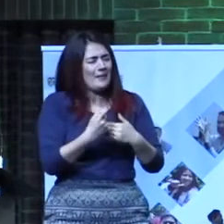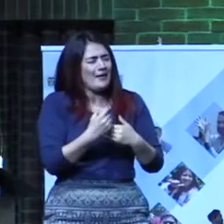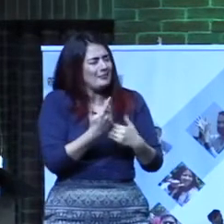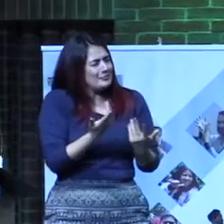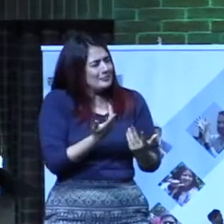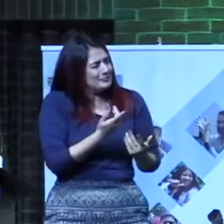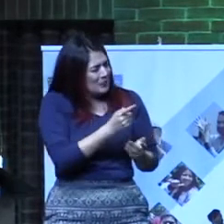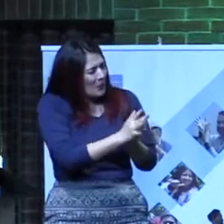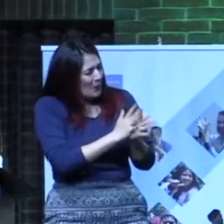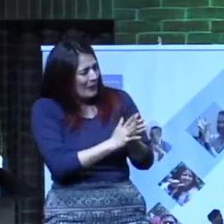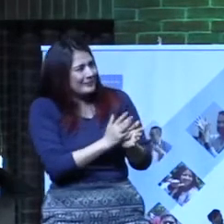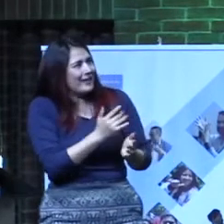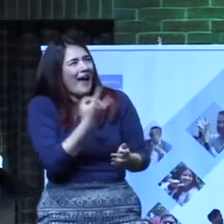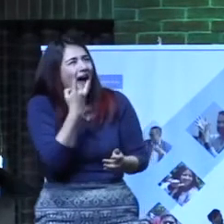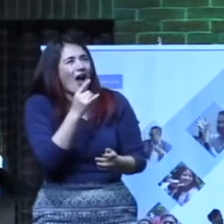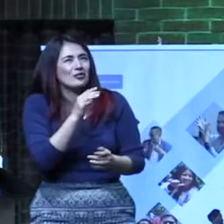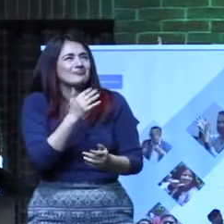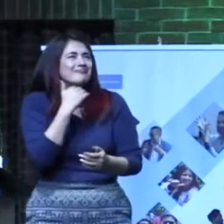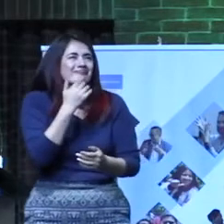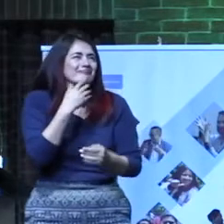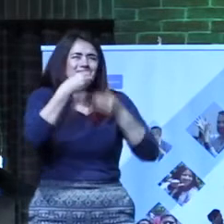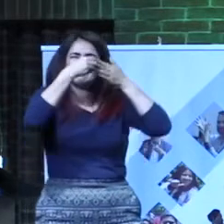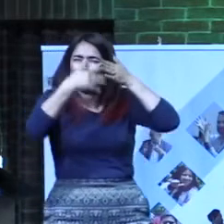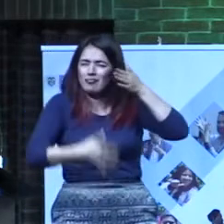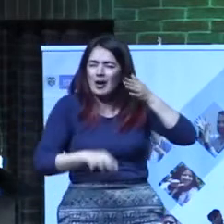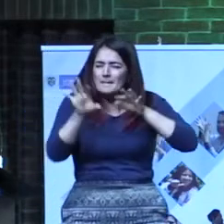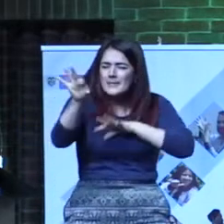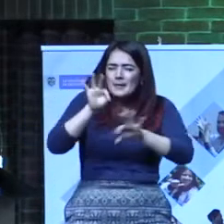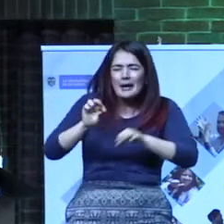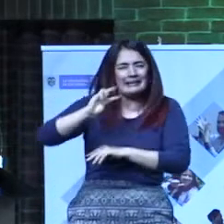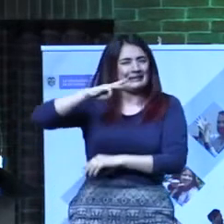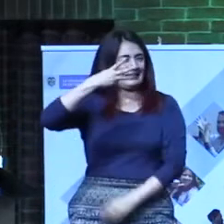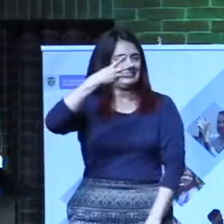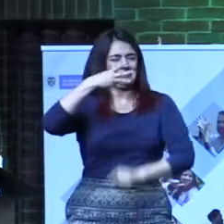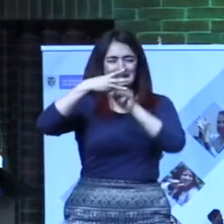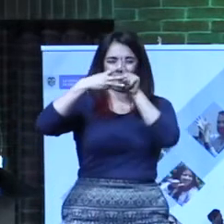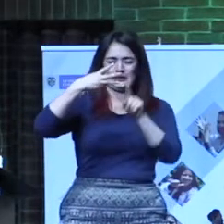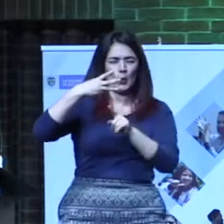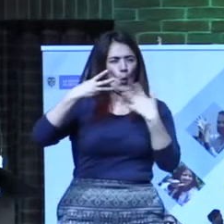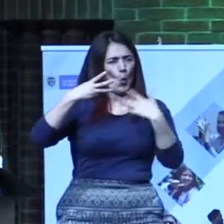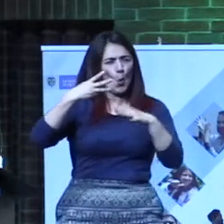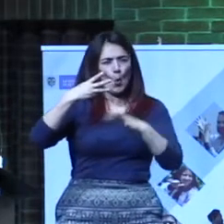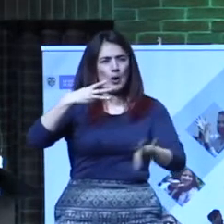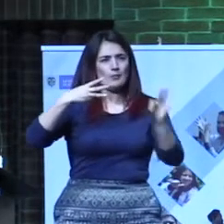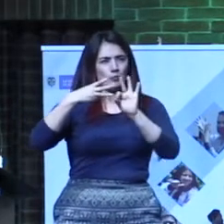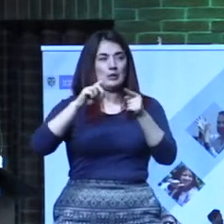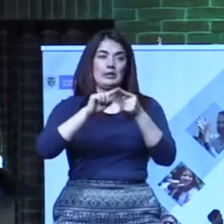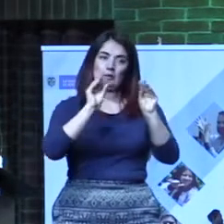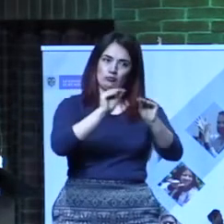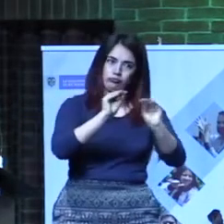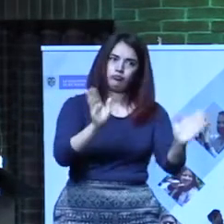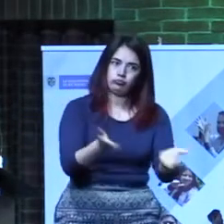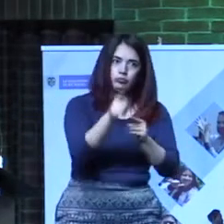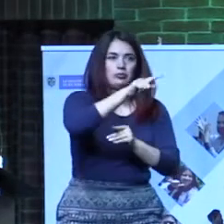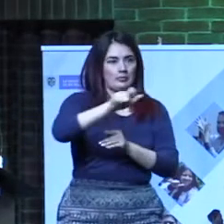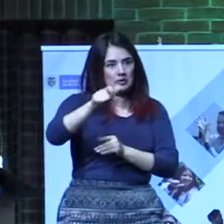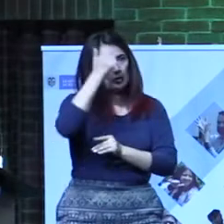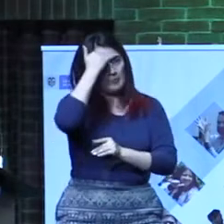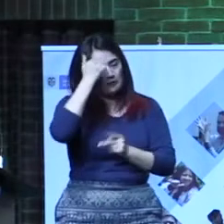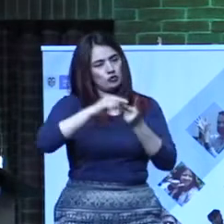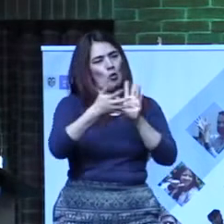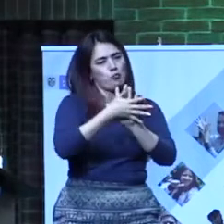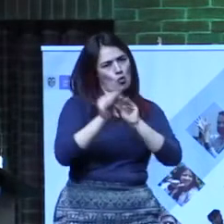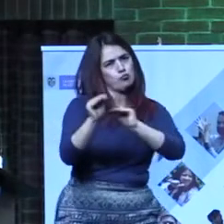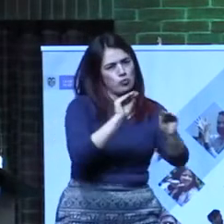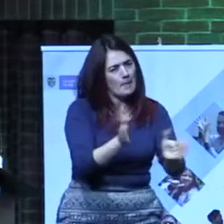si ustedes tuvieran que destacar, por ejemplo, 3 cosas, ¿qué cosas aparte de la cualificación de los docentes y de los